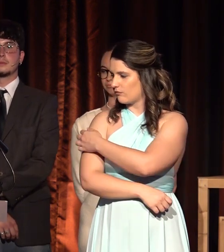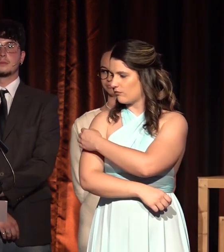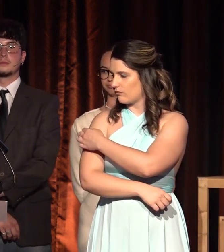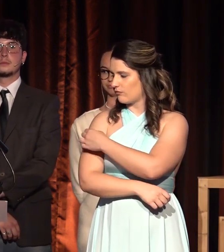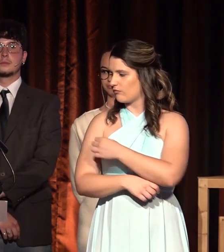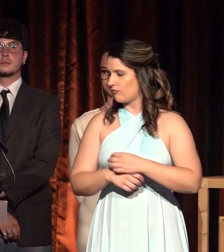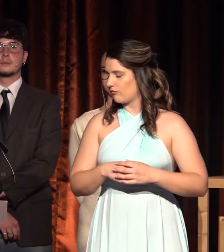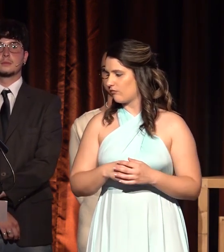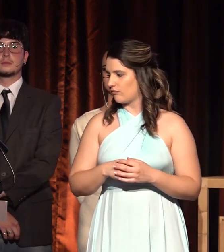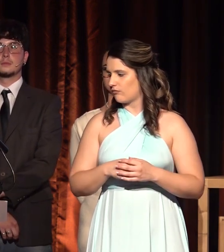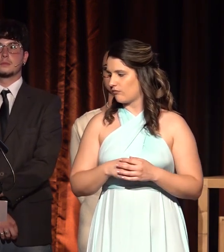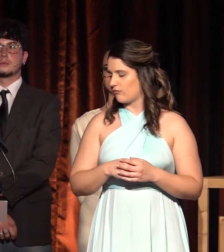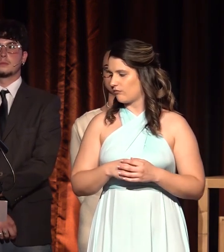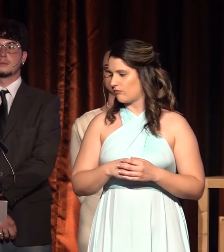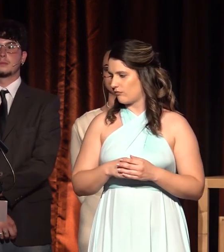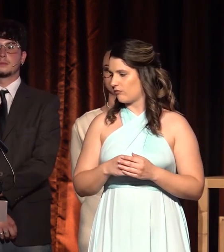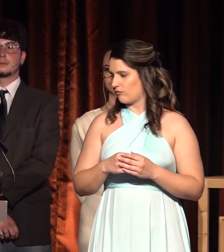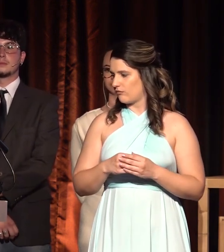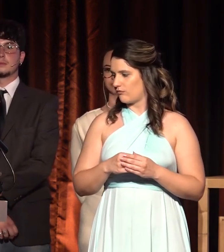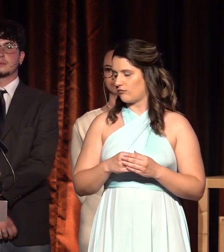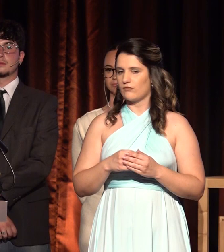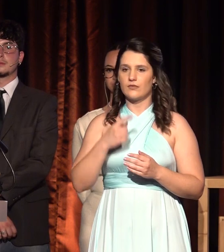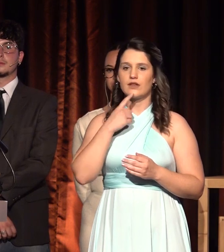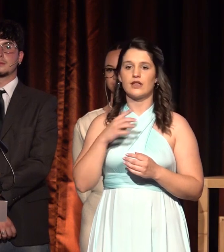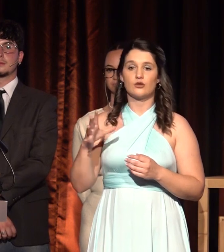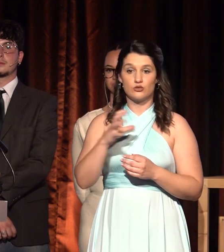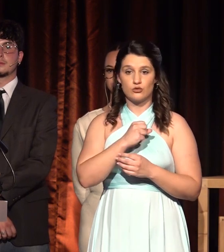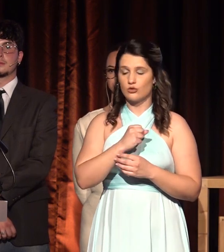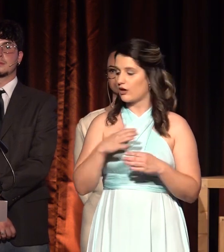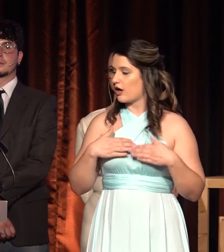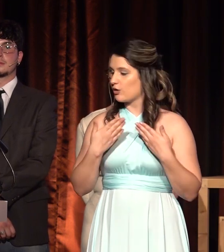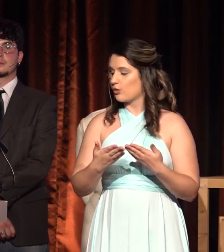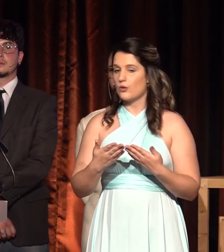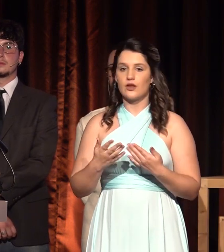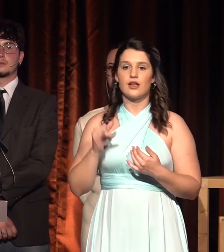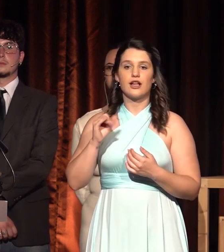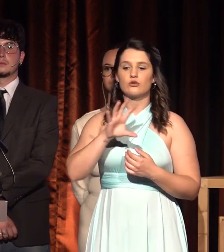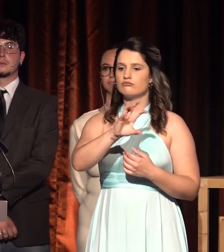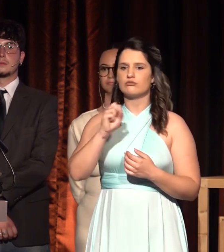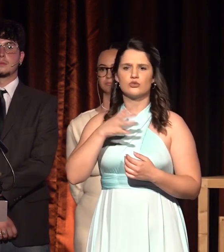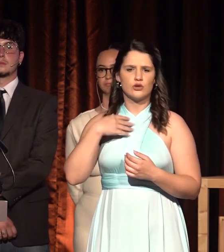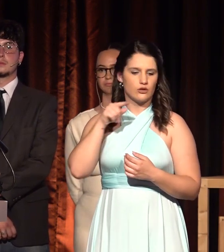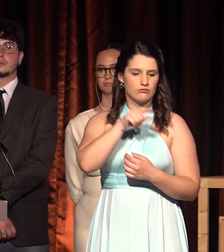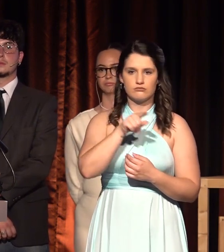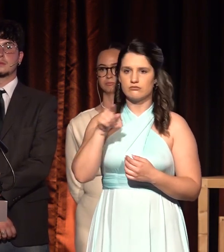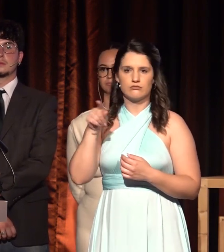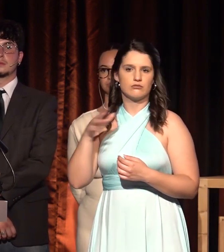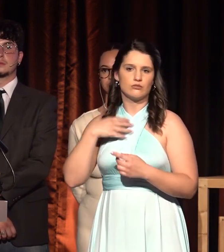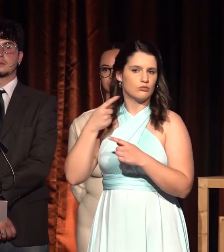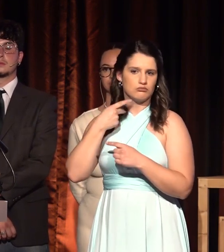en llibertat el vostre itinerari de vida i que això us ajudi a escollir el que vulgueu fer a partir